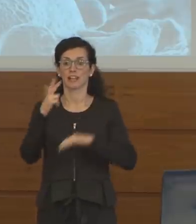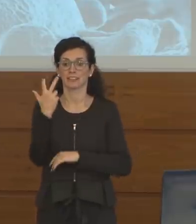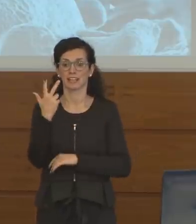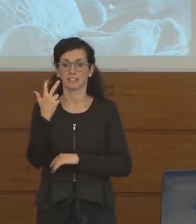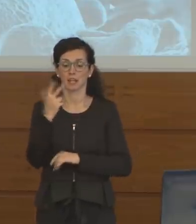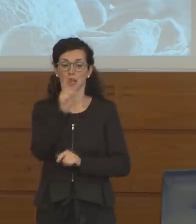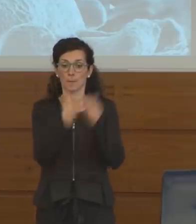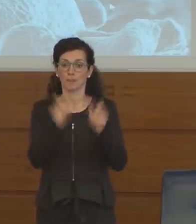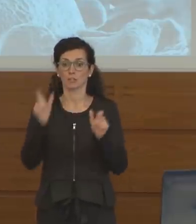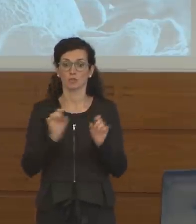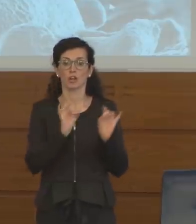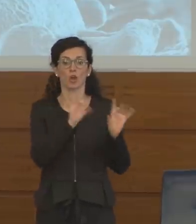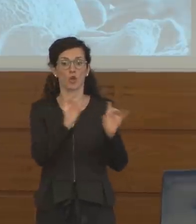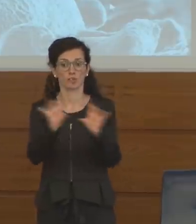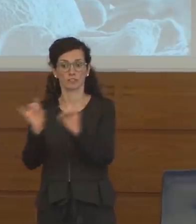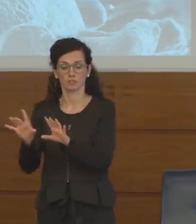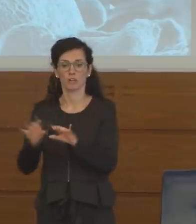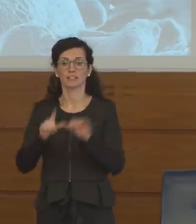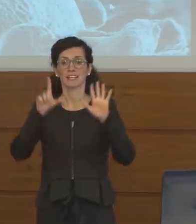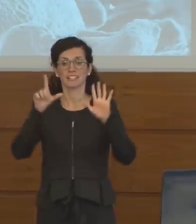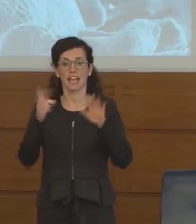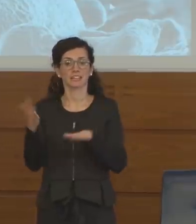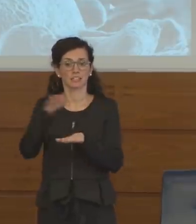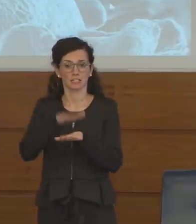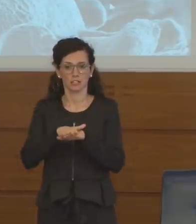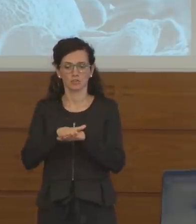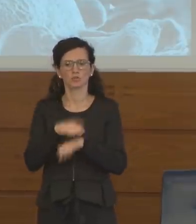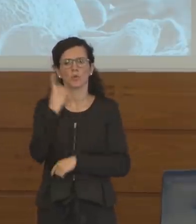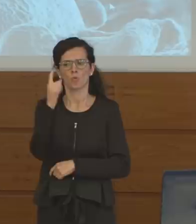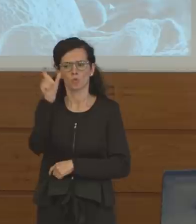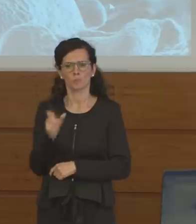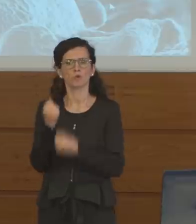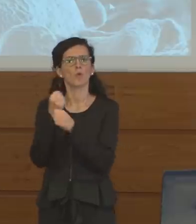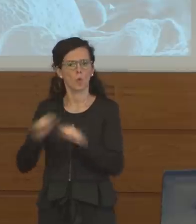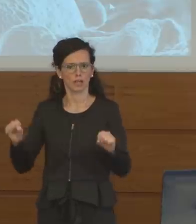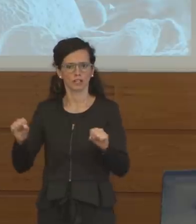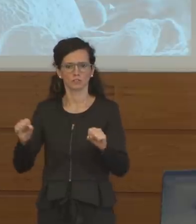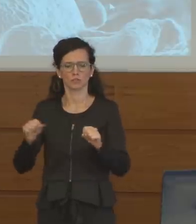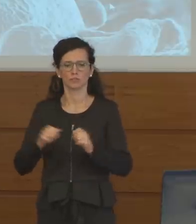persone contagiate, 7 deceduti e un guarito.